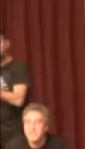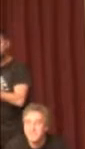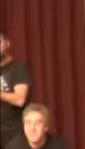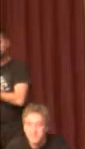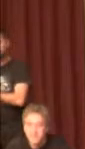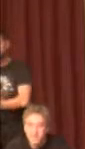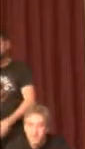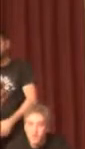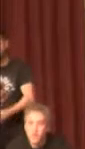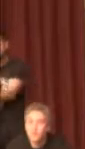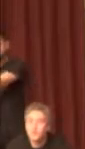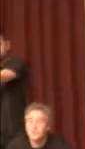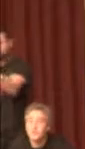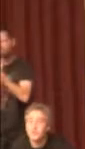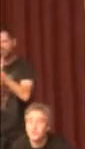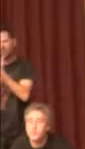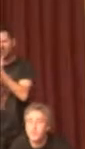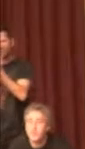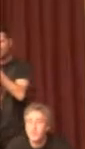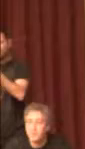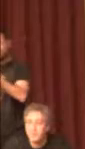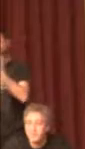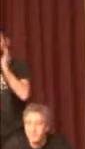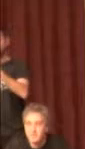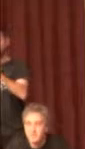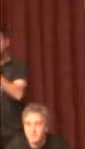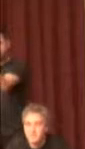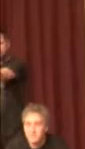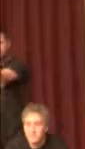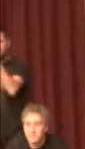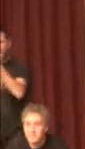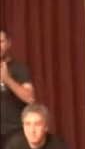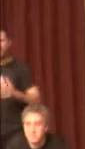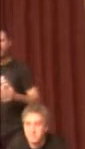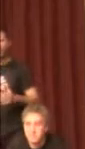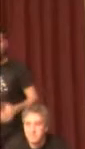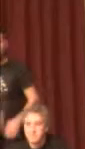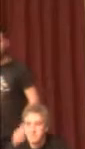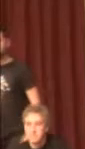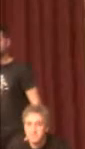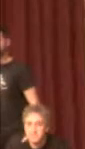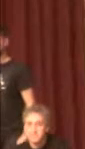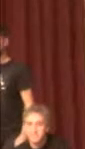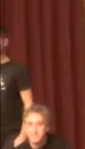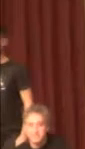de ma pièce, le juste retour des choses.